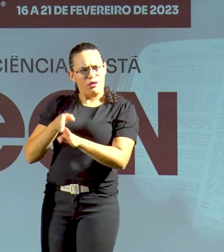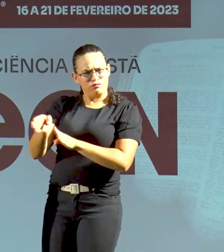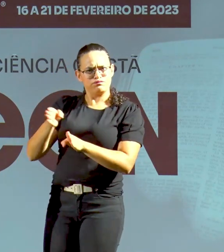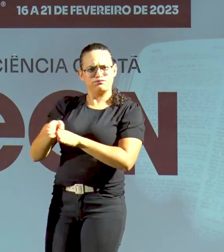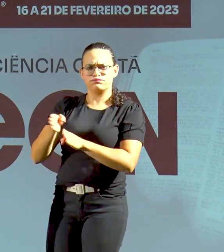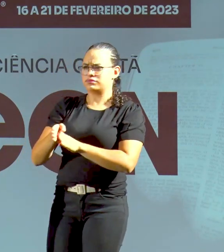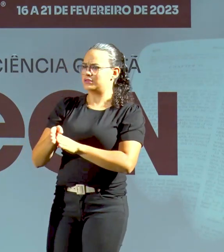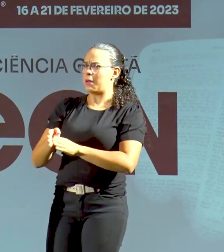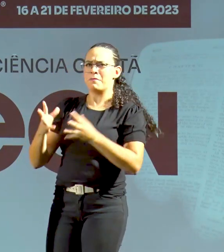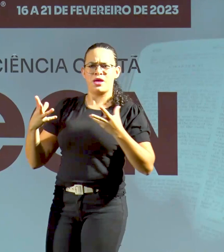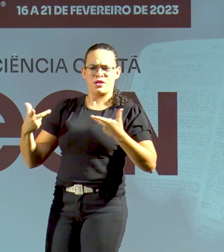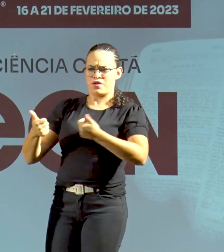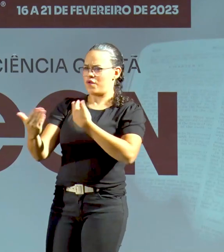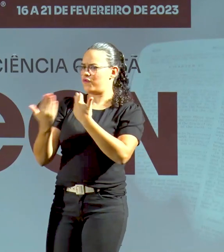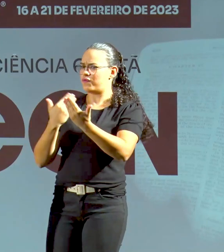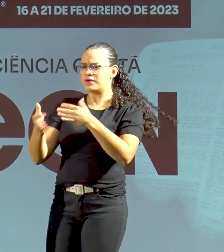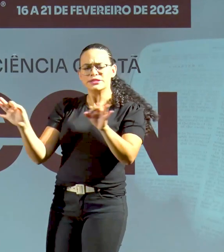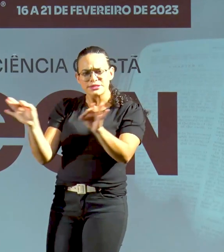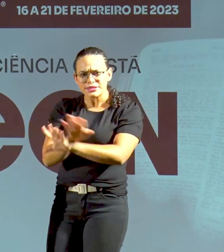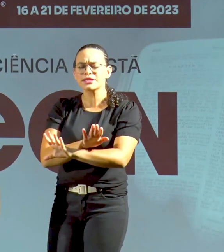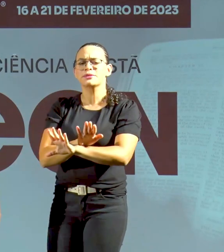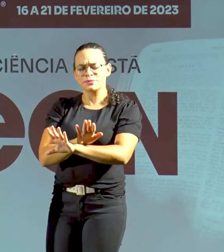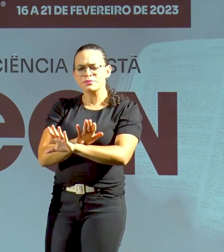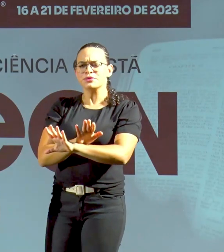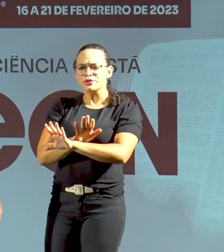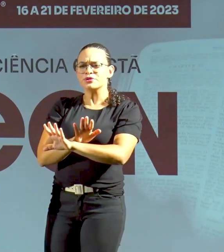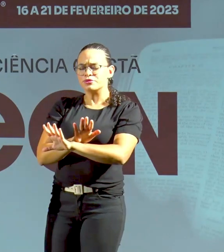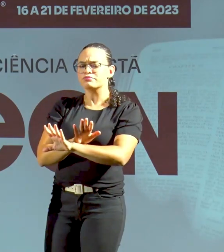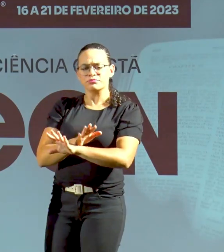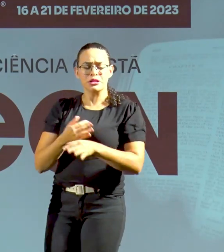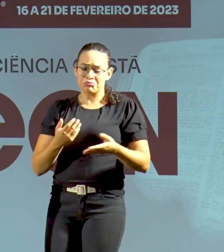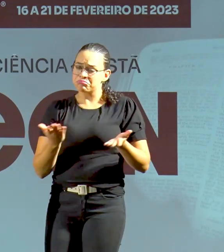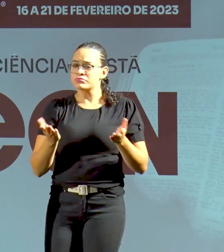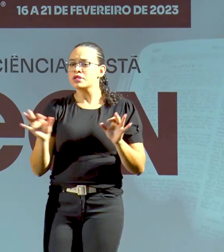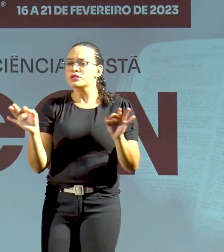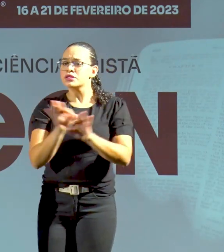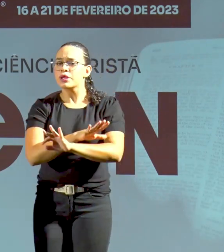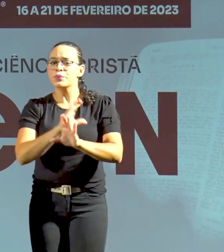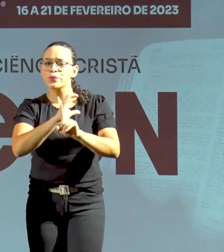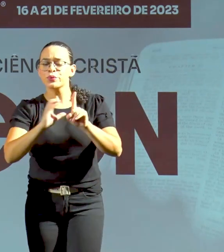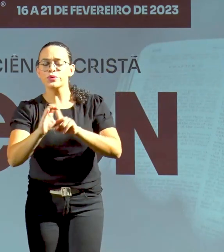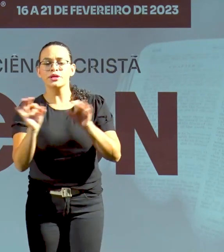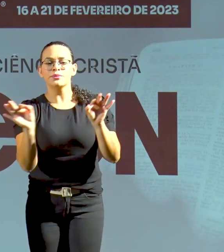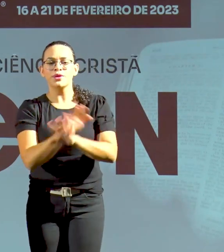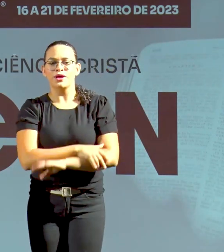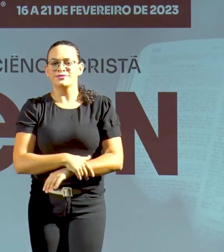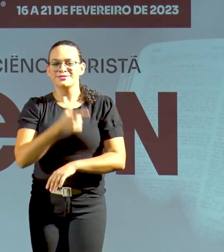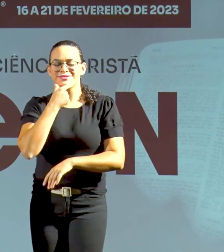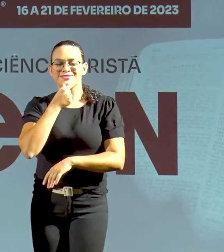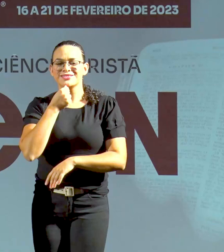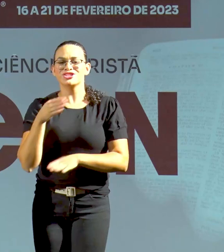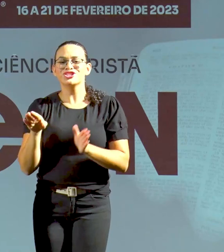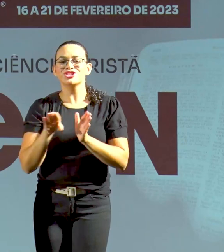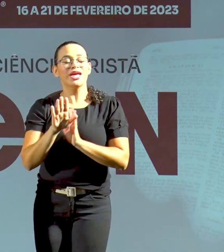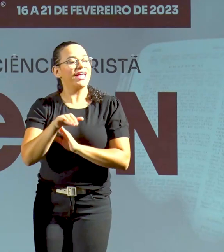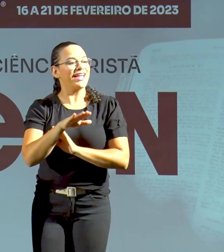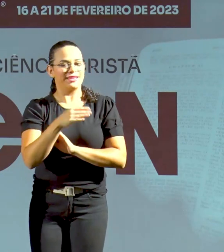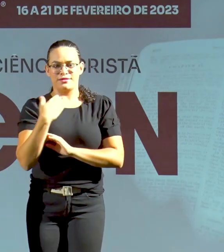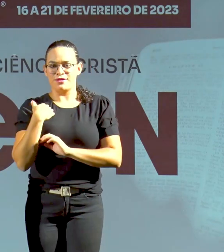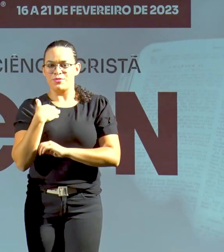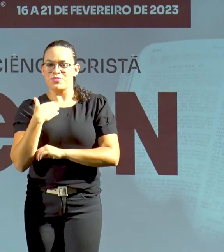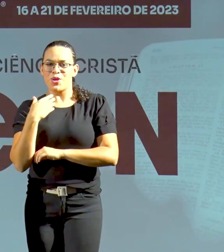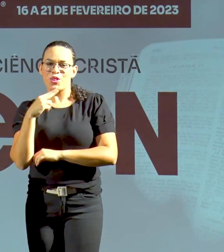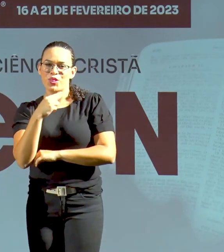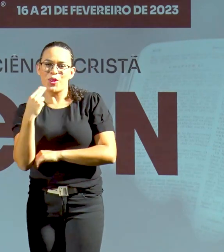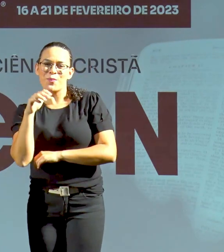foi uma benção a conversa né acabou a reunião Nossa um encontro nosso ele chegou ô cheiro tal meu apelido é cheiro viu